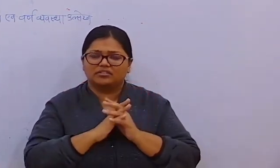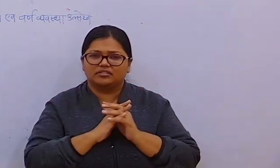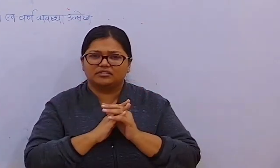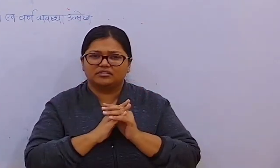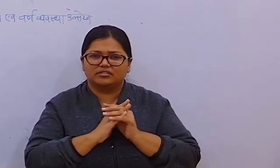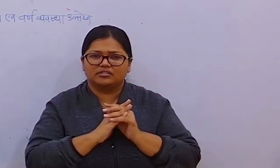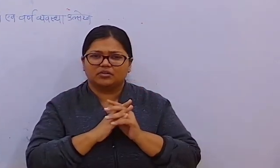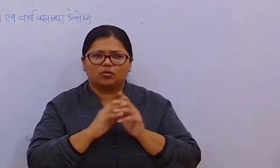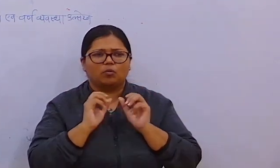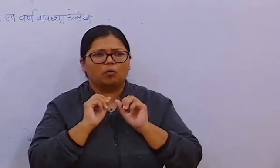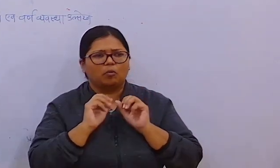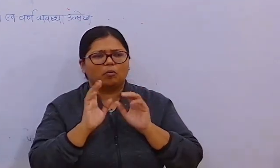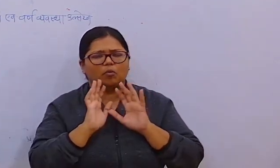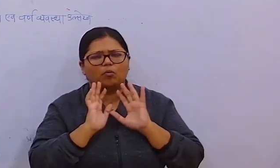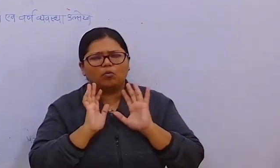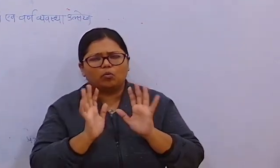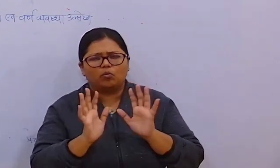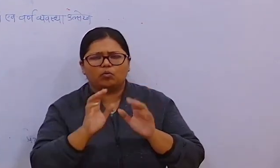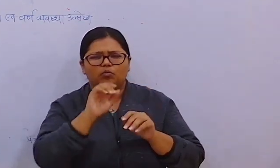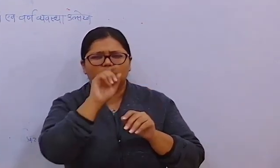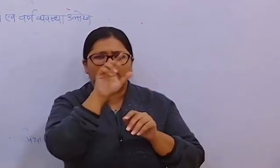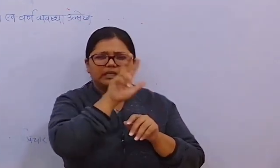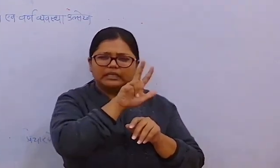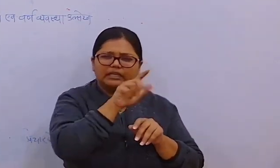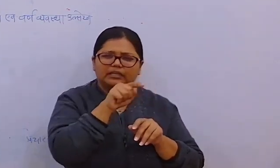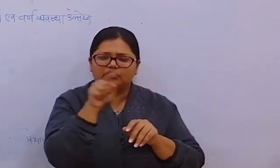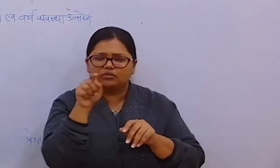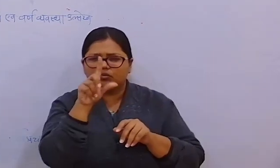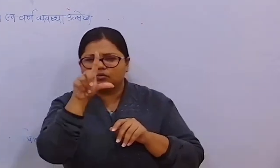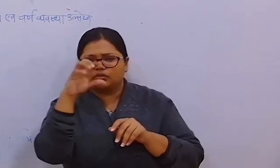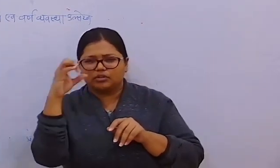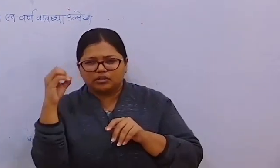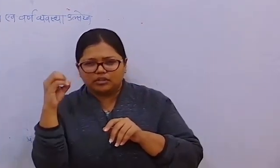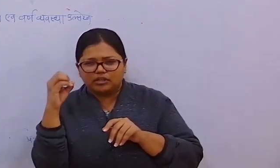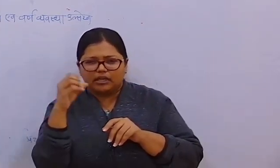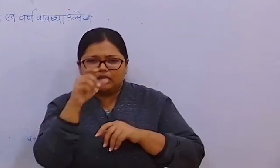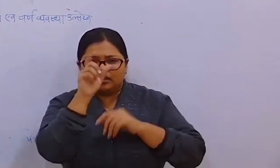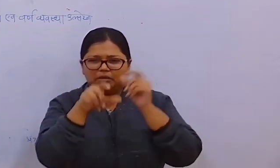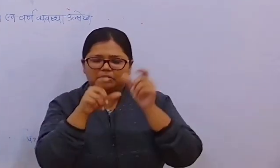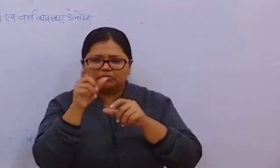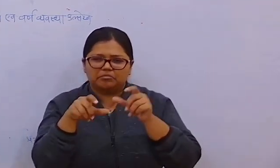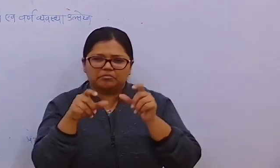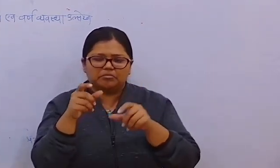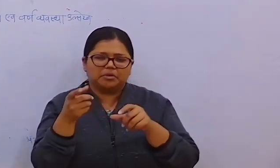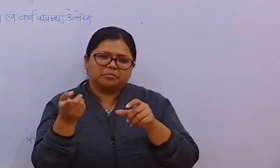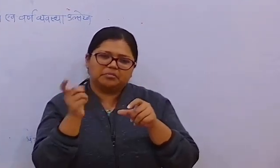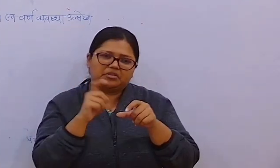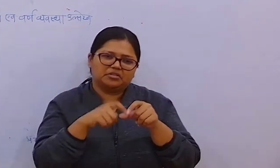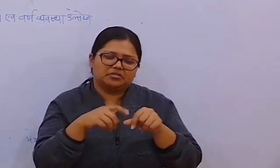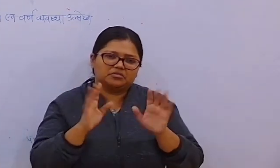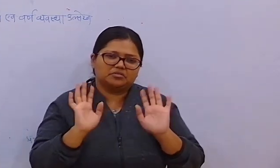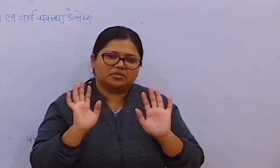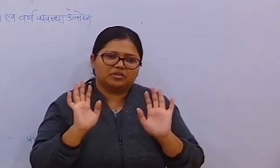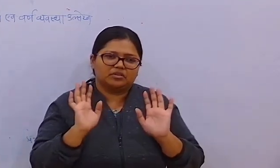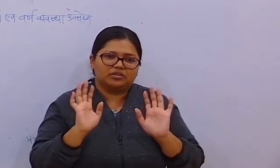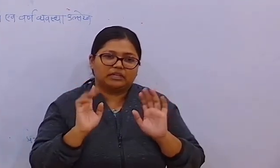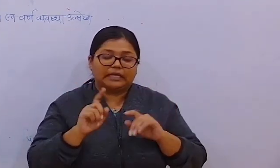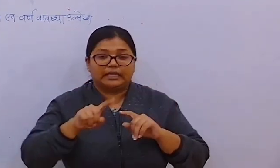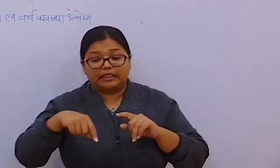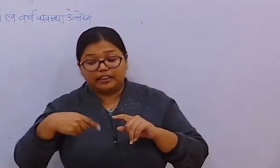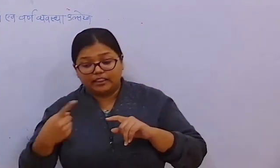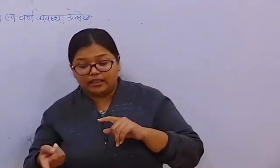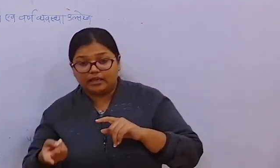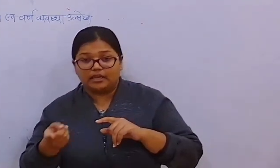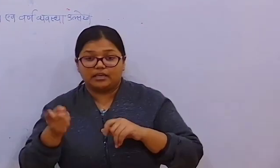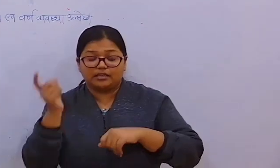8-10 लोग प्रेजेंट दिख रहे हो, और फिर उसके बाद अगले दिन व्यूज में देखो तो 35-40 हो जा रहा है। तो या तो आप इसलिए इस पढ़ाई को लाइटली ले